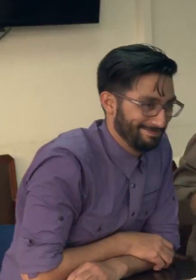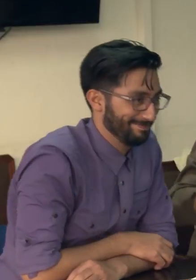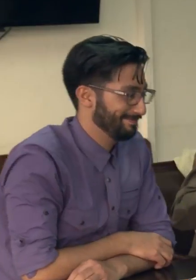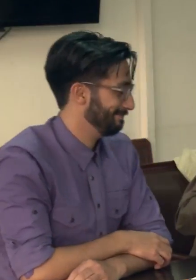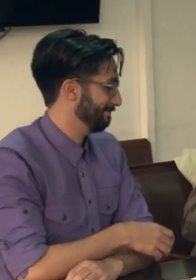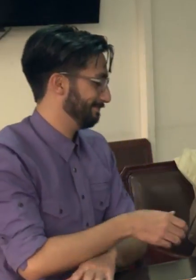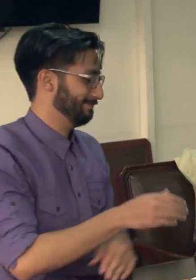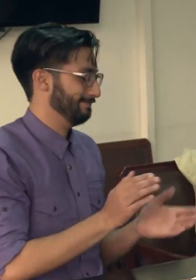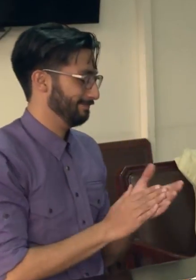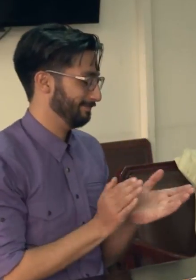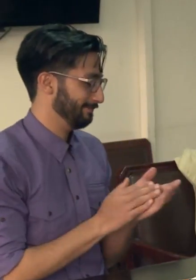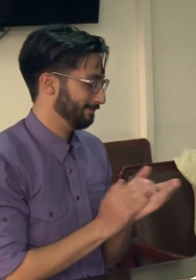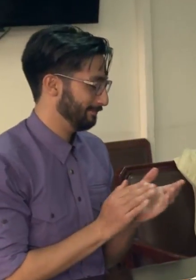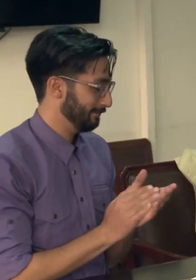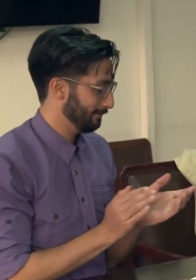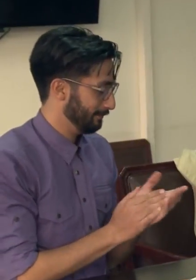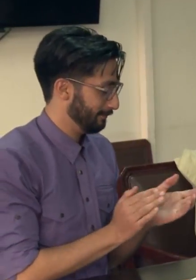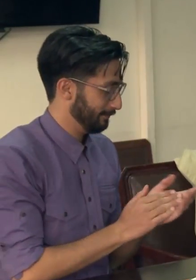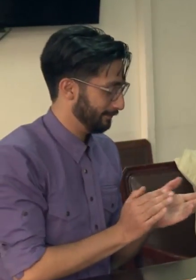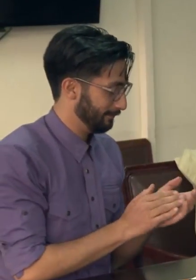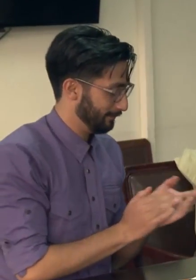gracias.